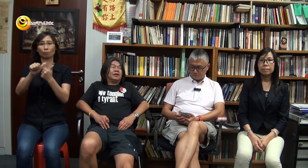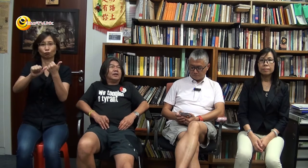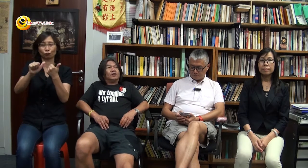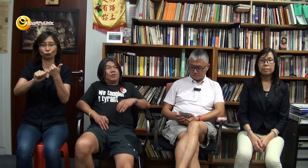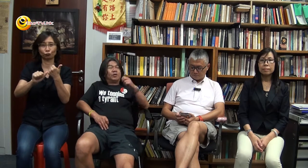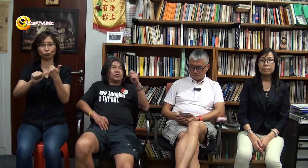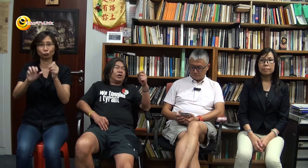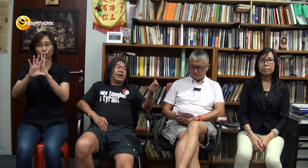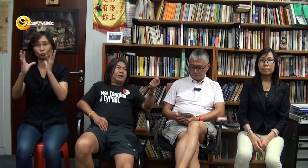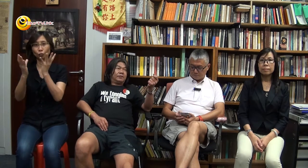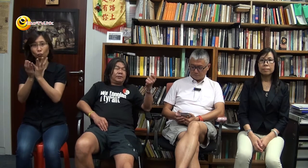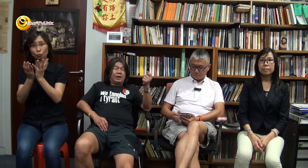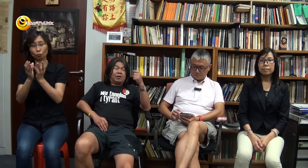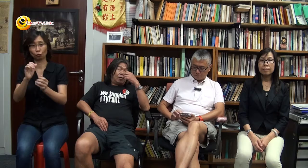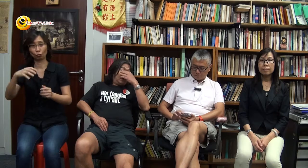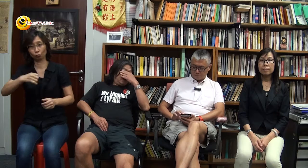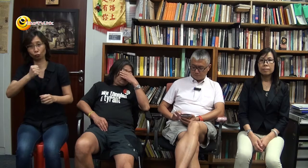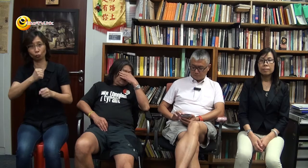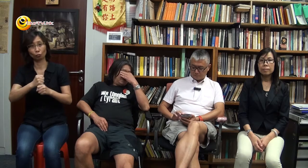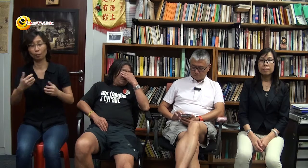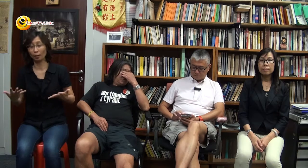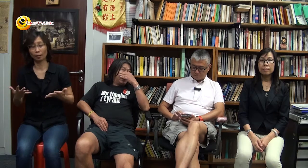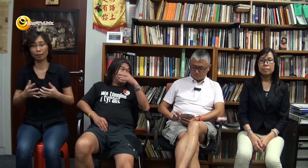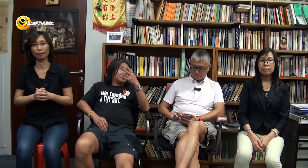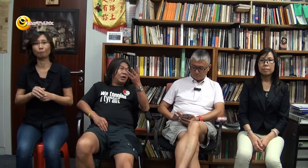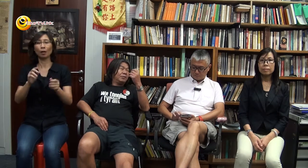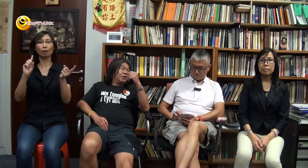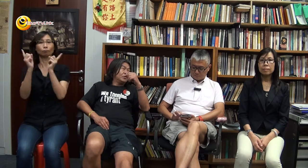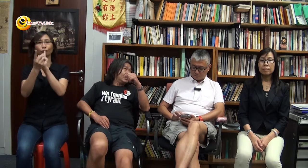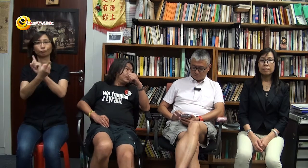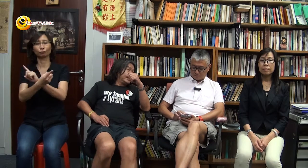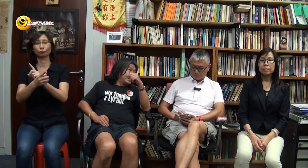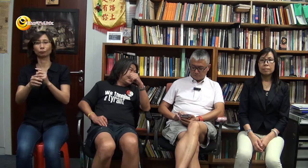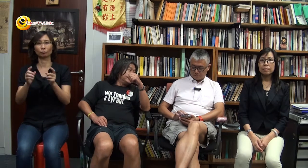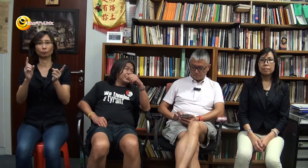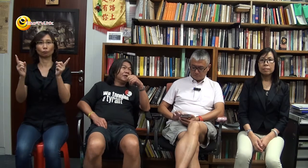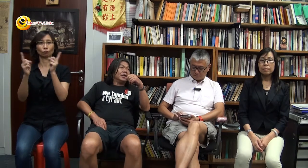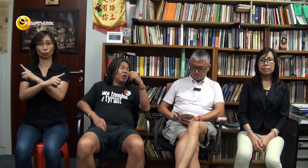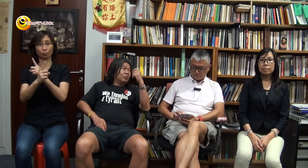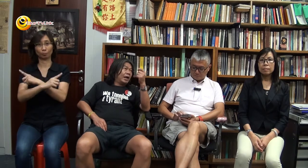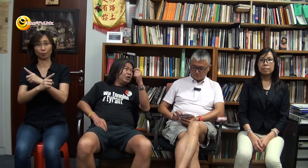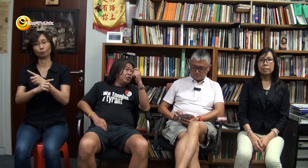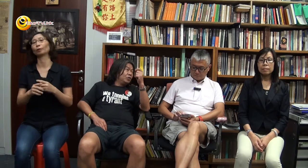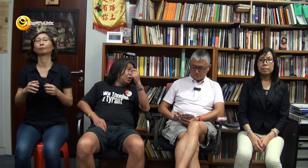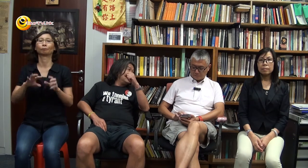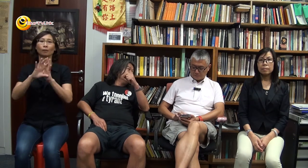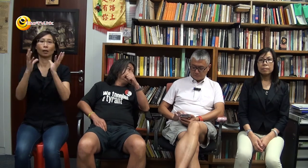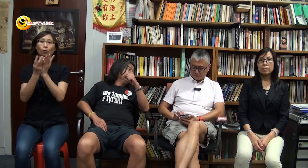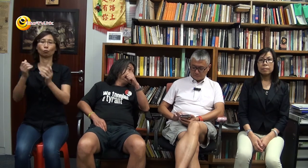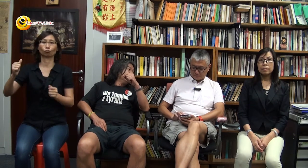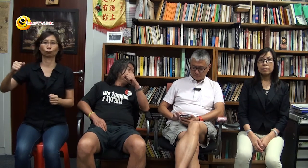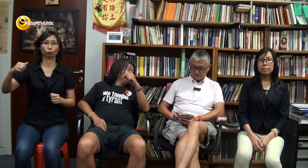就係代表局長嚟呢一個立法會或者其他場合咧去做一個政策嘅解釋，同埋係聯